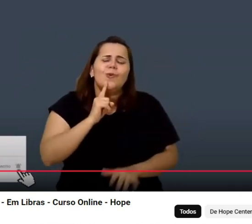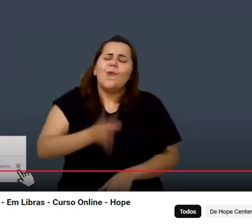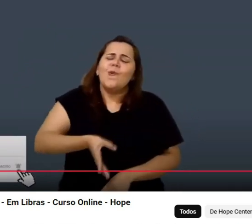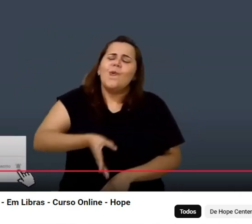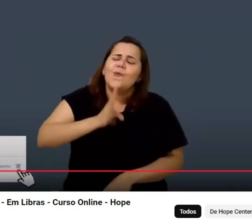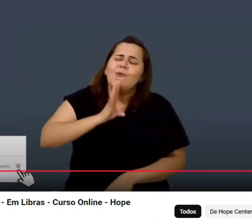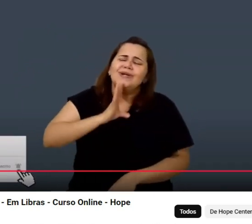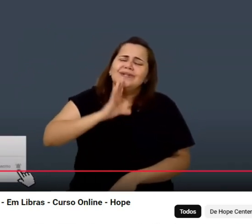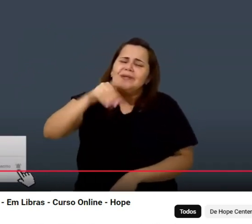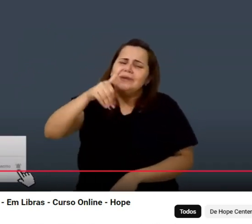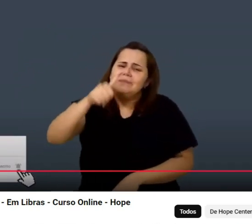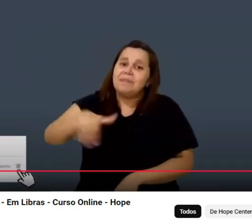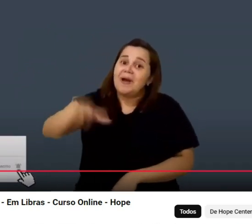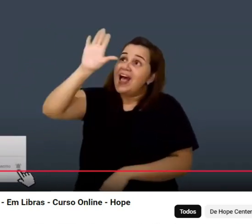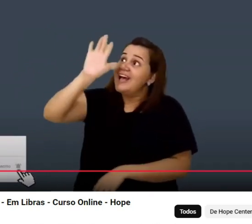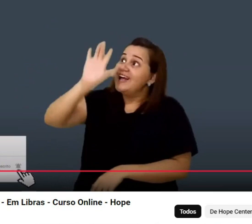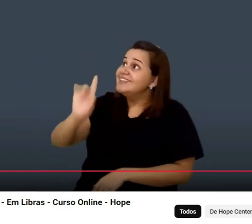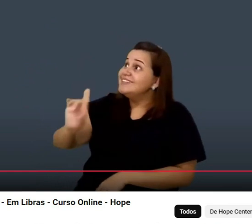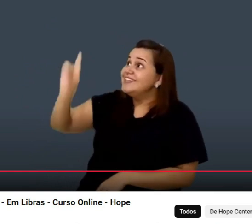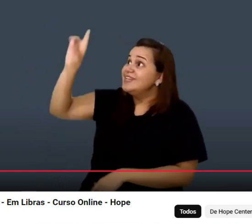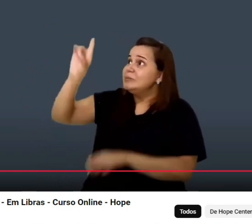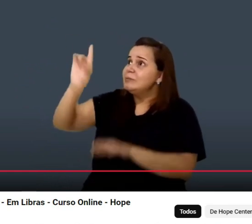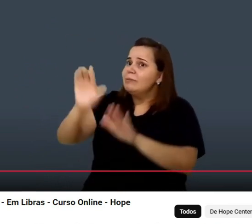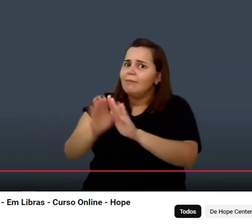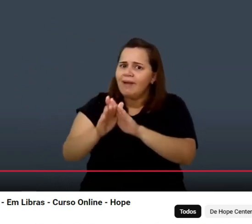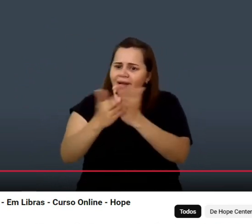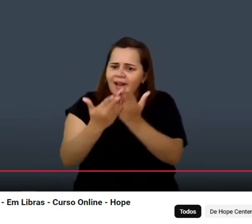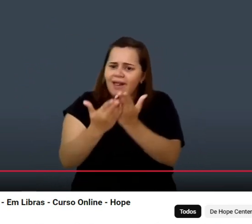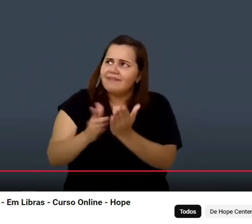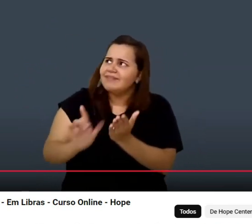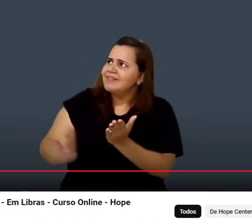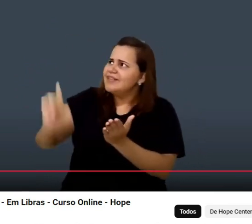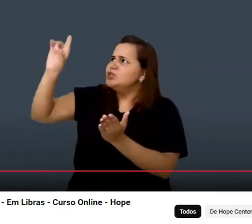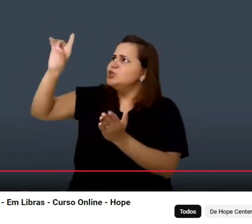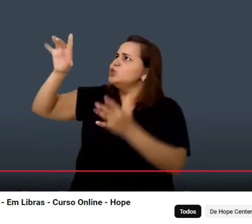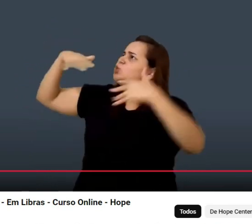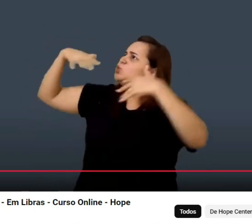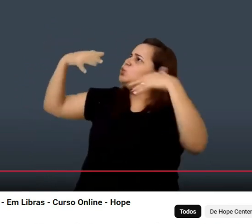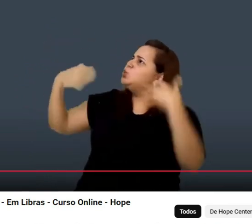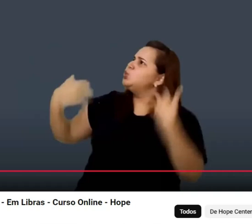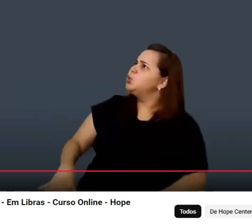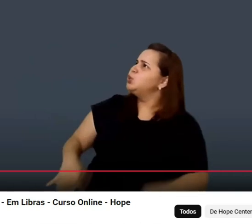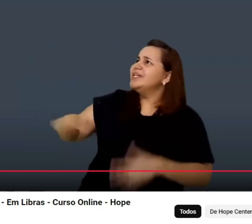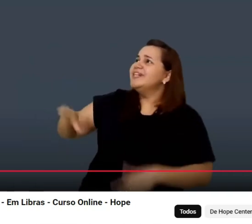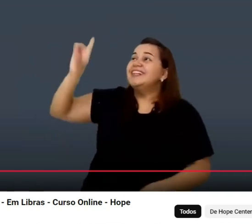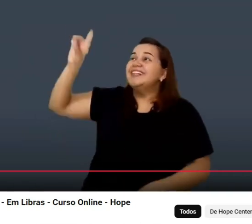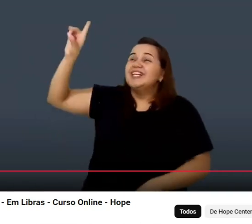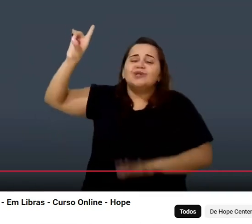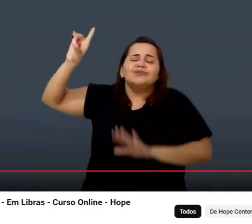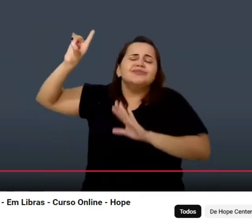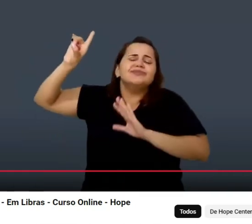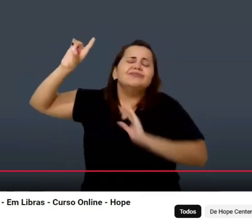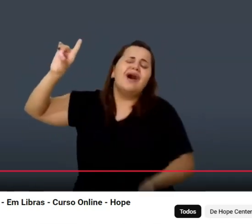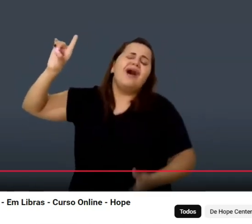mostrar para as outras pessoas, né? Para que todos conheçam que a palavra de Deus